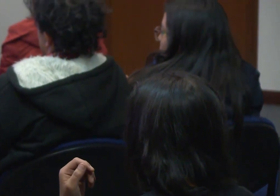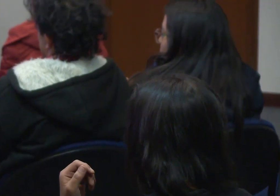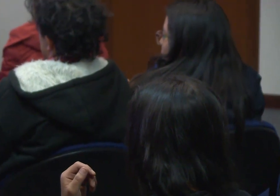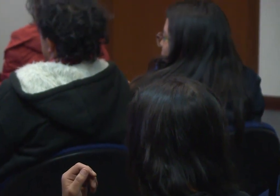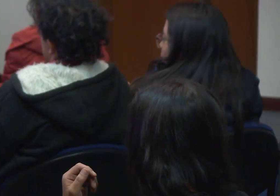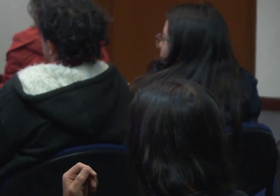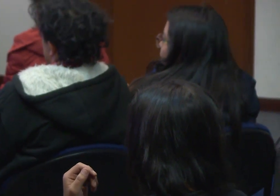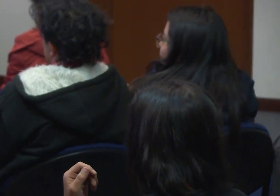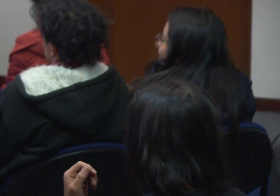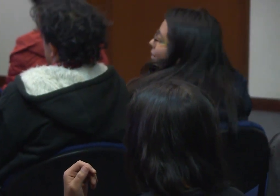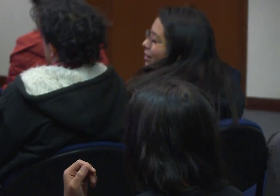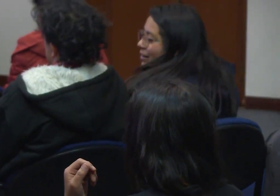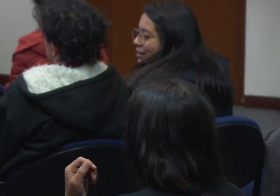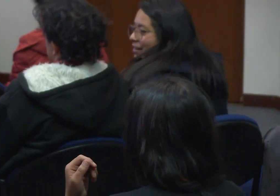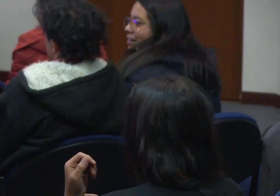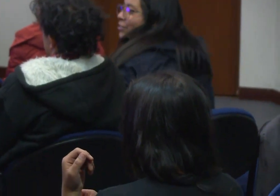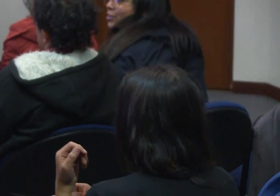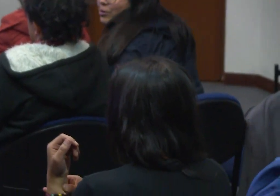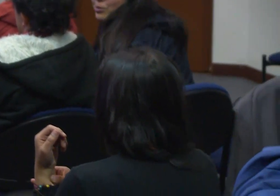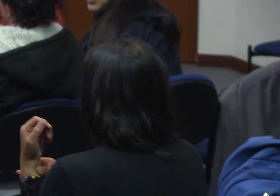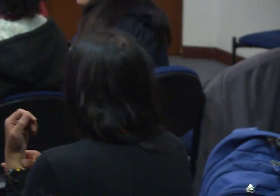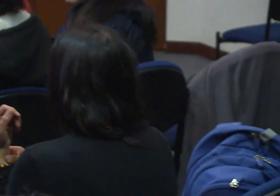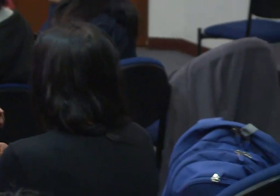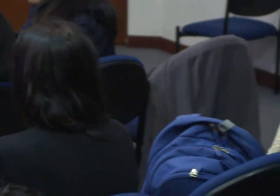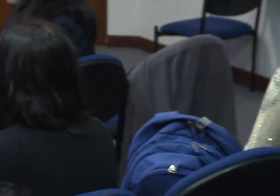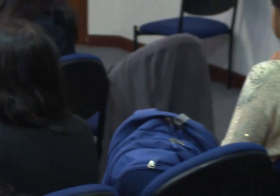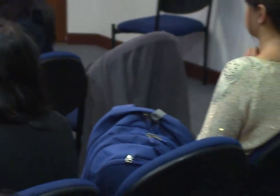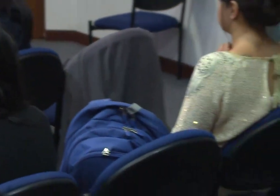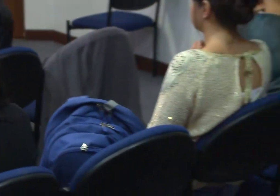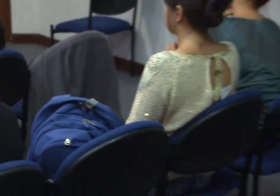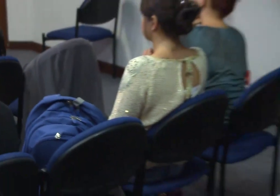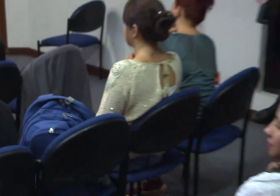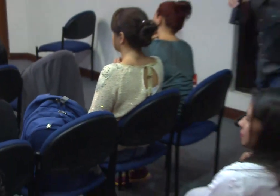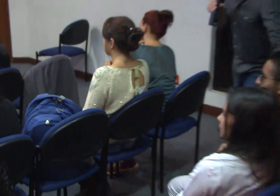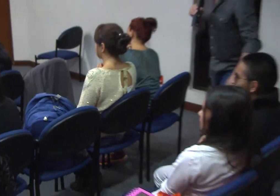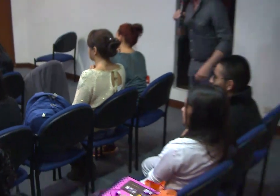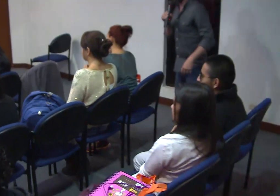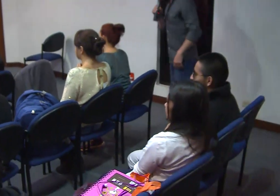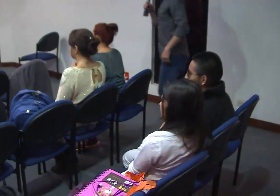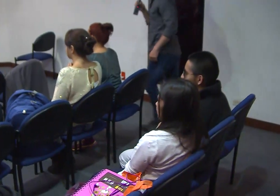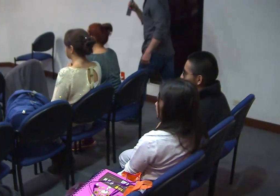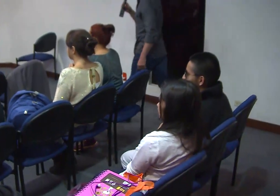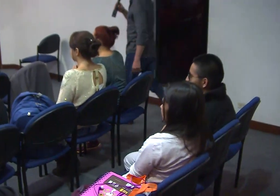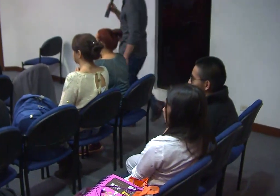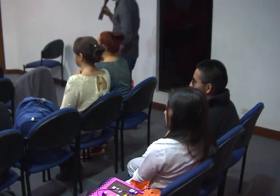pucha tenemos el pulso sí tú tienes el pulso